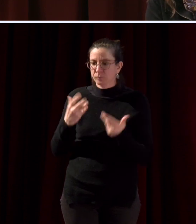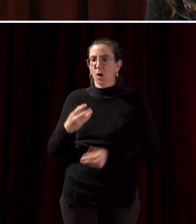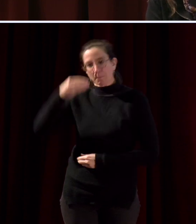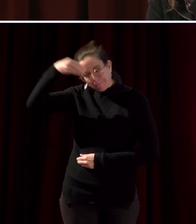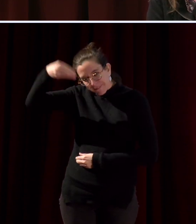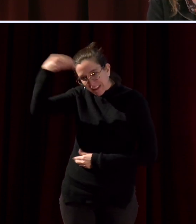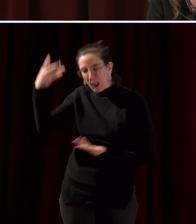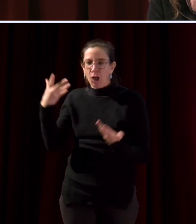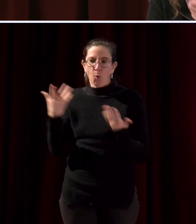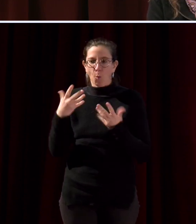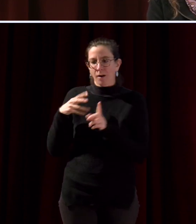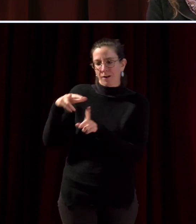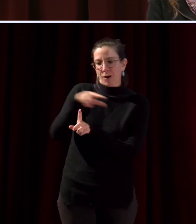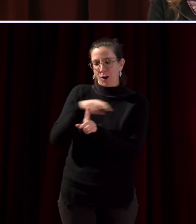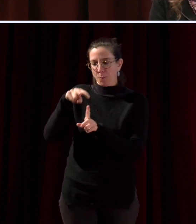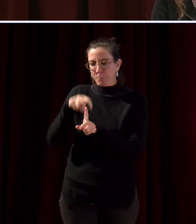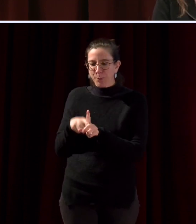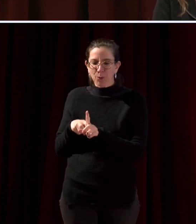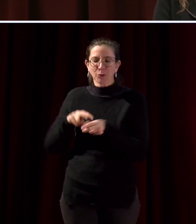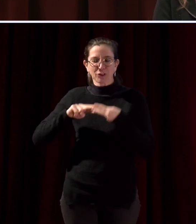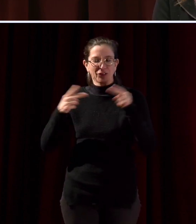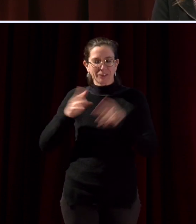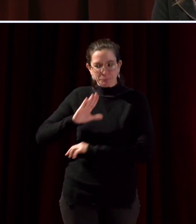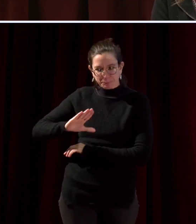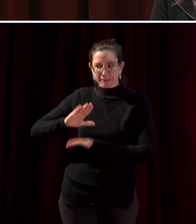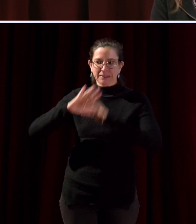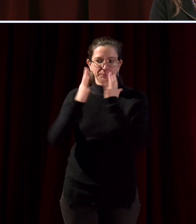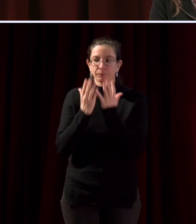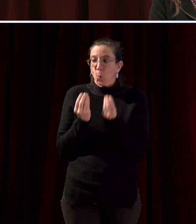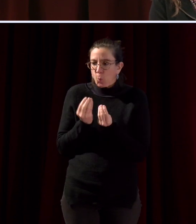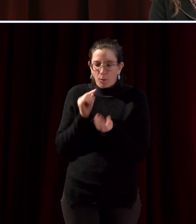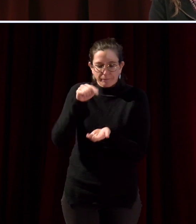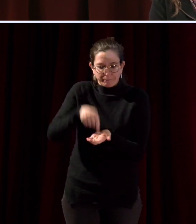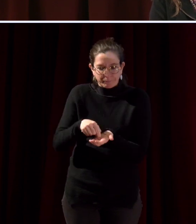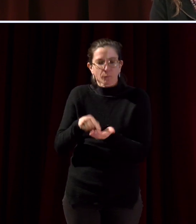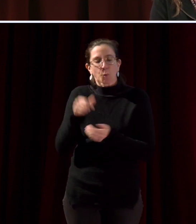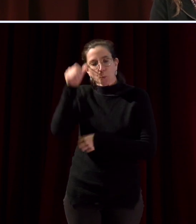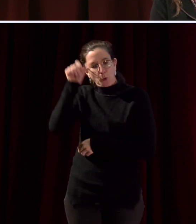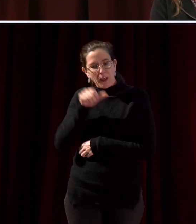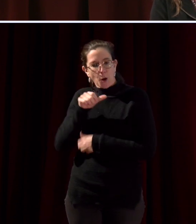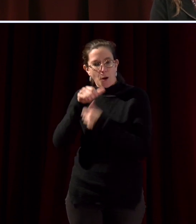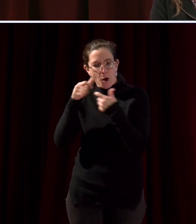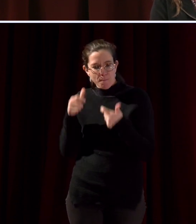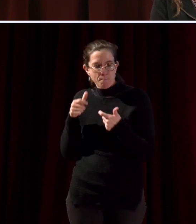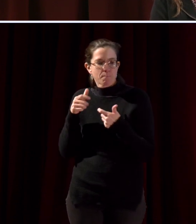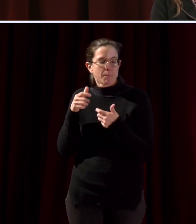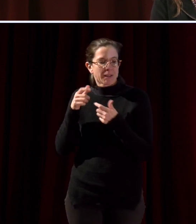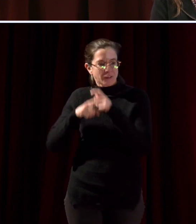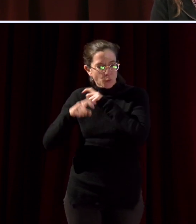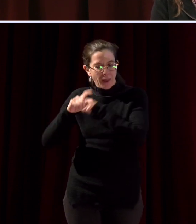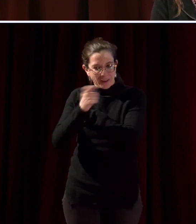anthropologie génétique au Muséum national d'histoire naturelle, que vous avez joué un grand rôle au milieu des années 2010 dans